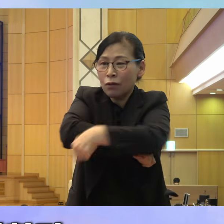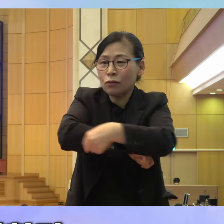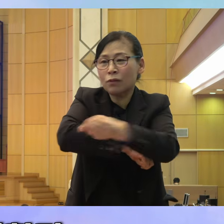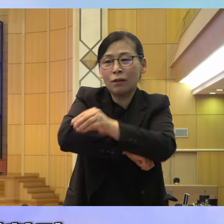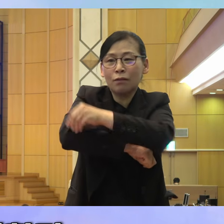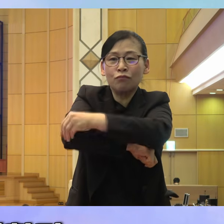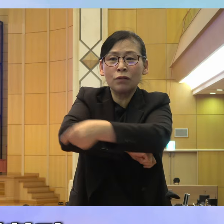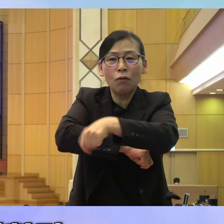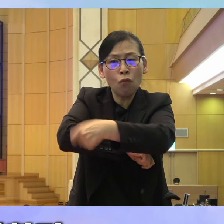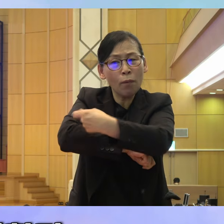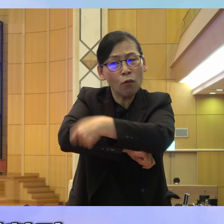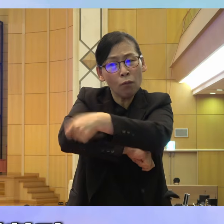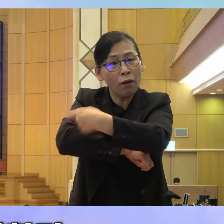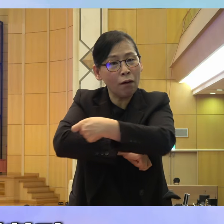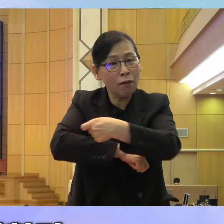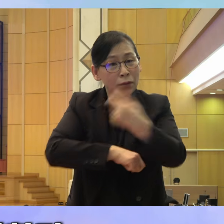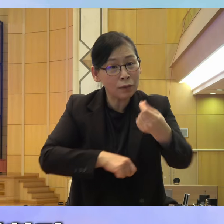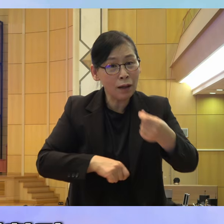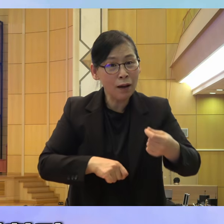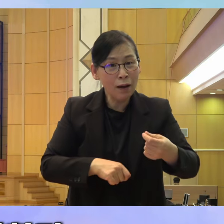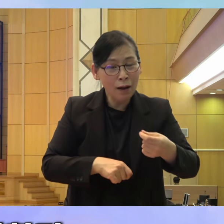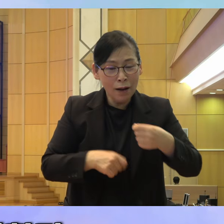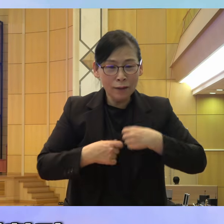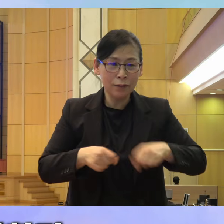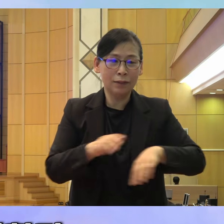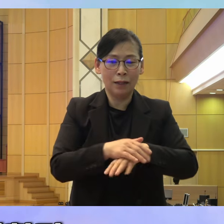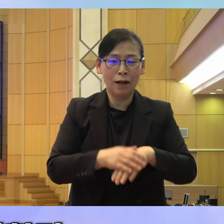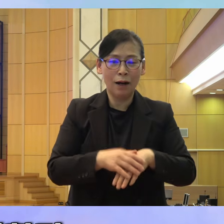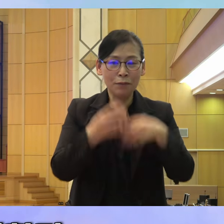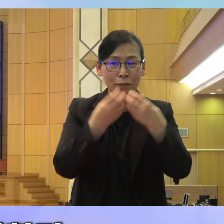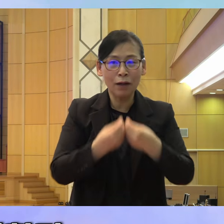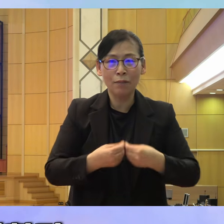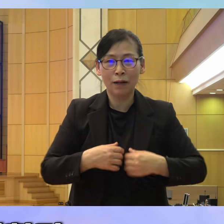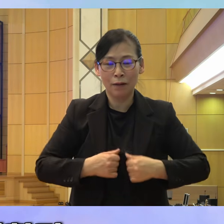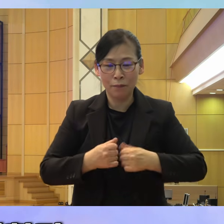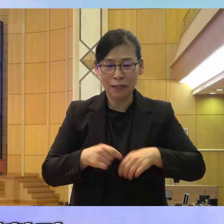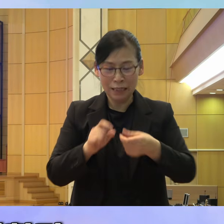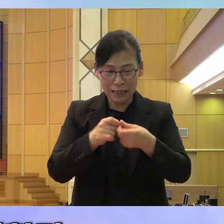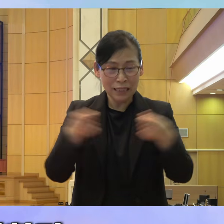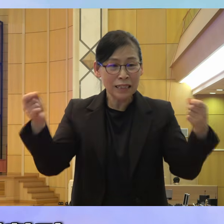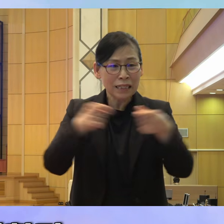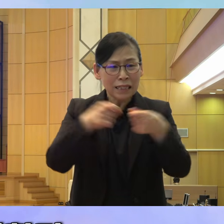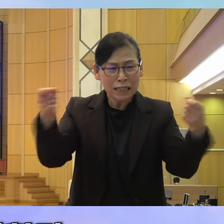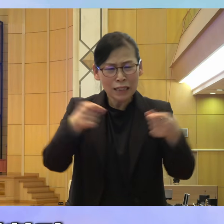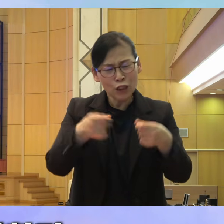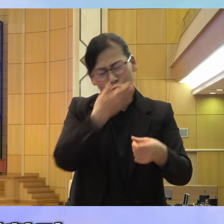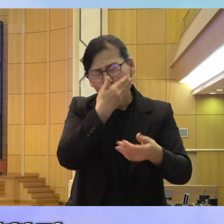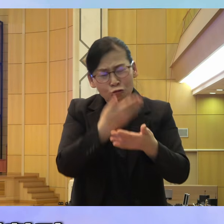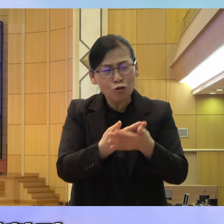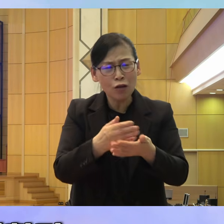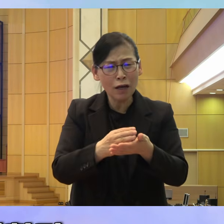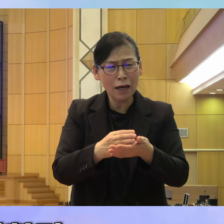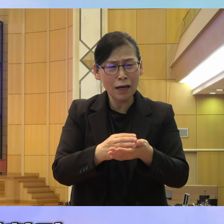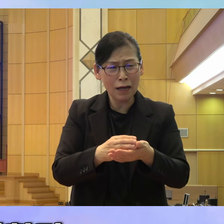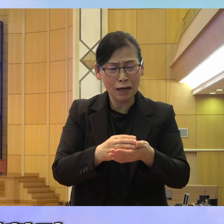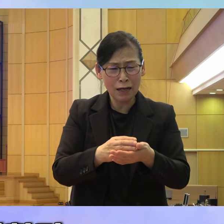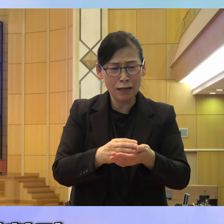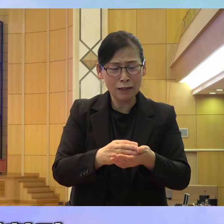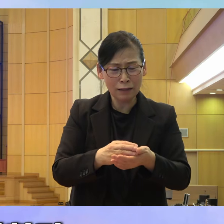다녔어요. 그것도 좀 곱게나 뭐 이렇게 합니까? 비료푸대 실로 갖다가. 아이고,